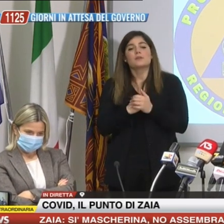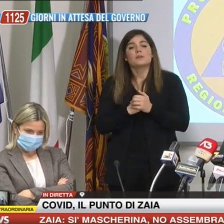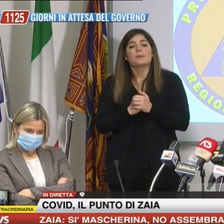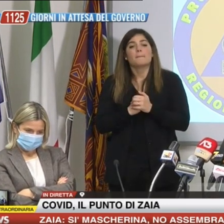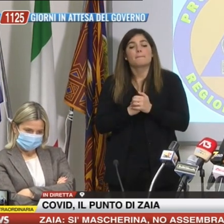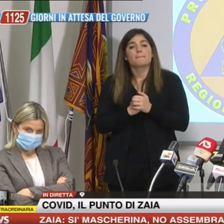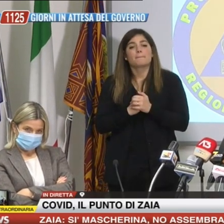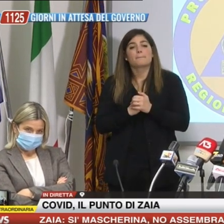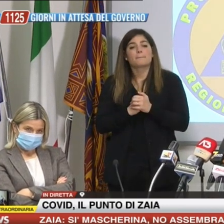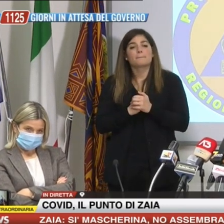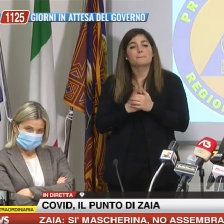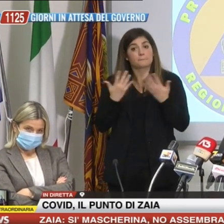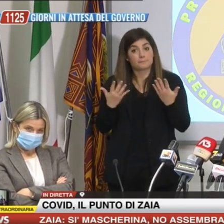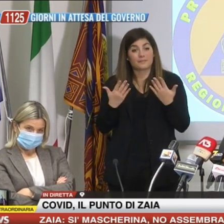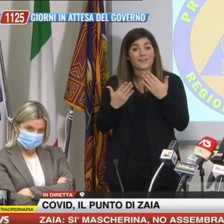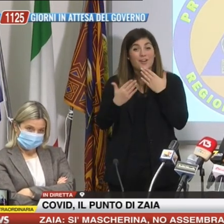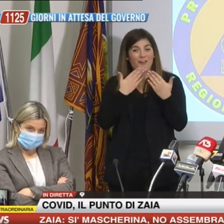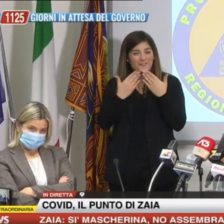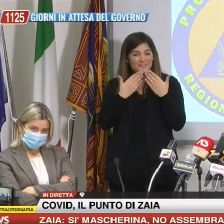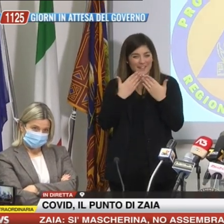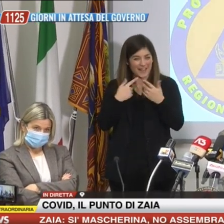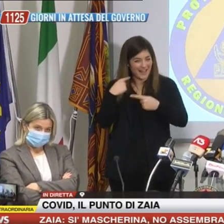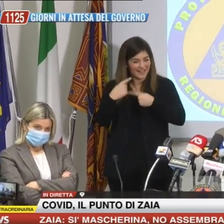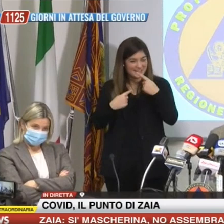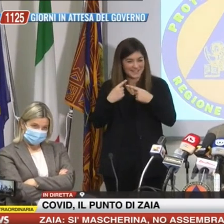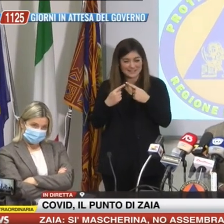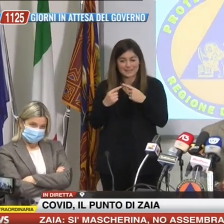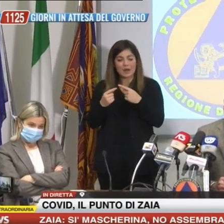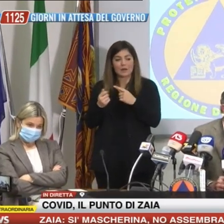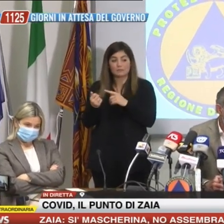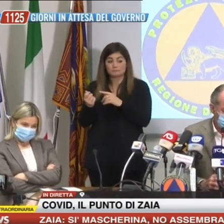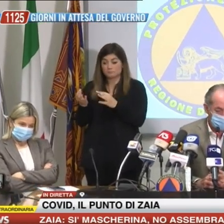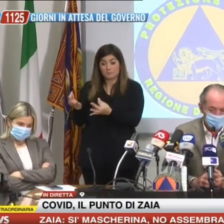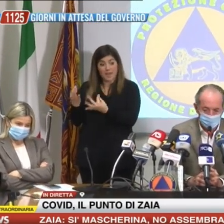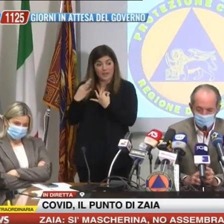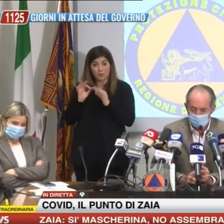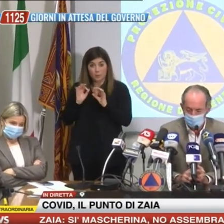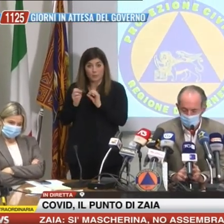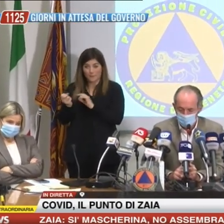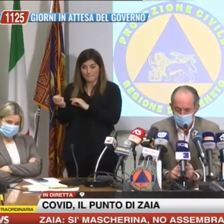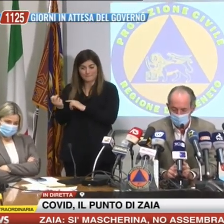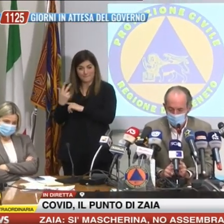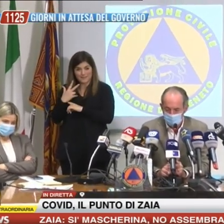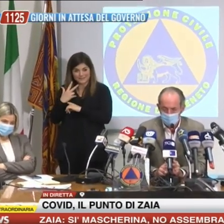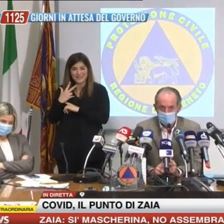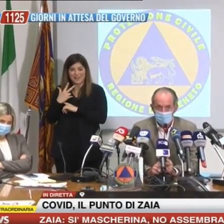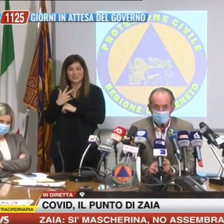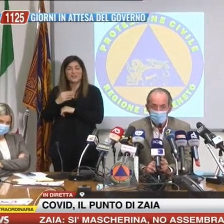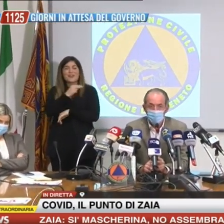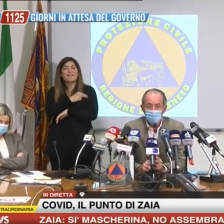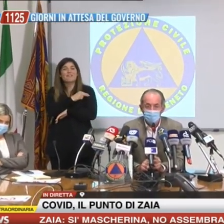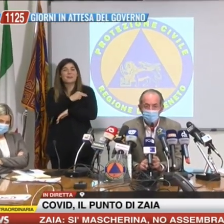mentre nel corso della conferenza ci ha scritto un'infermiera di Legnago, lavora in area non critica, lei